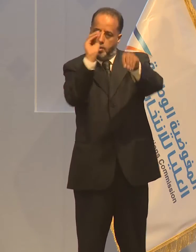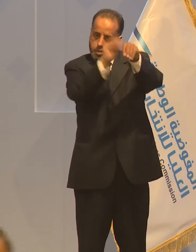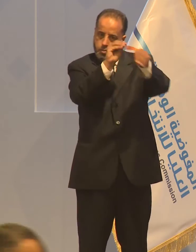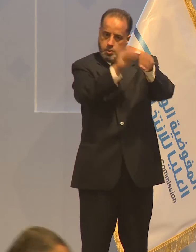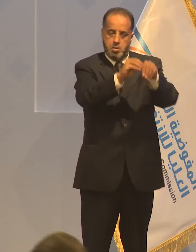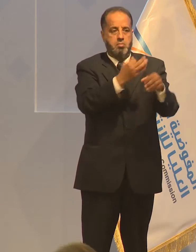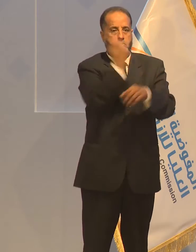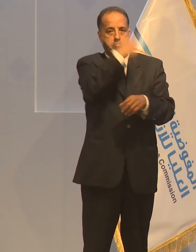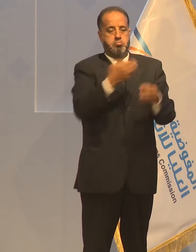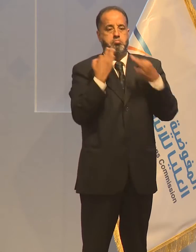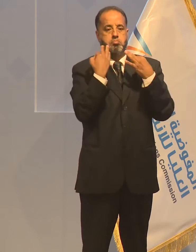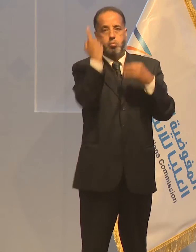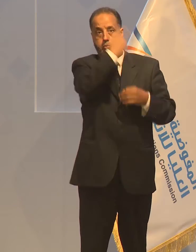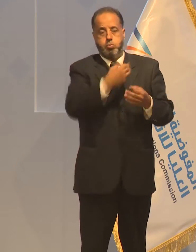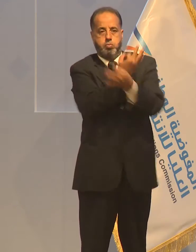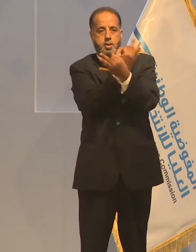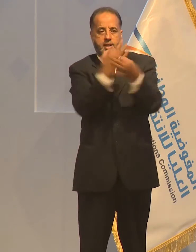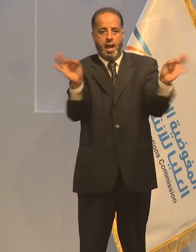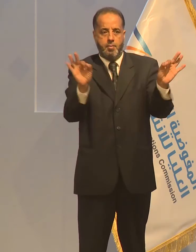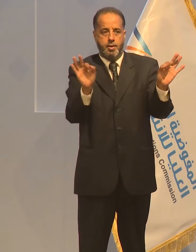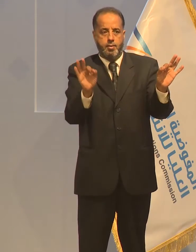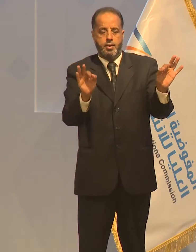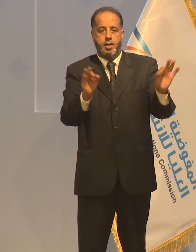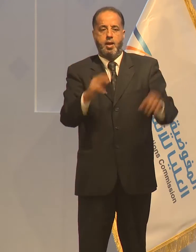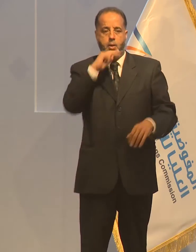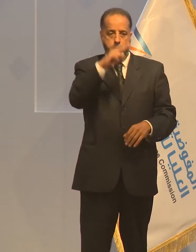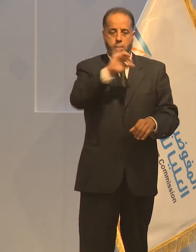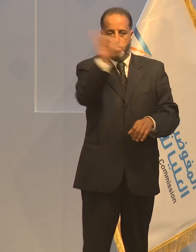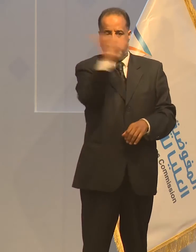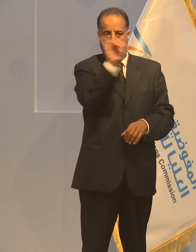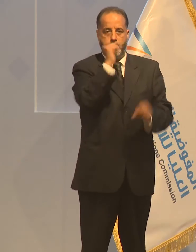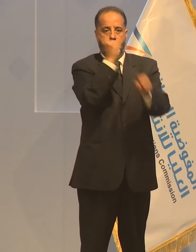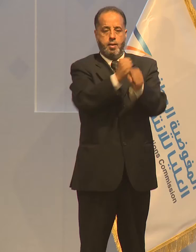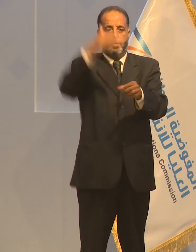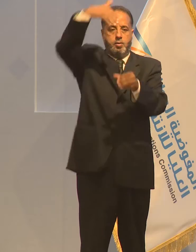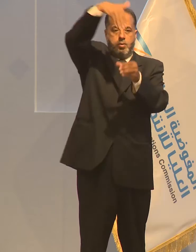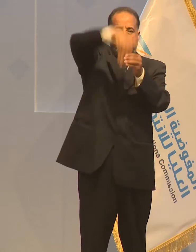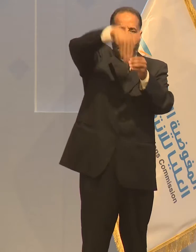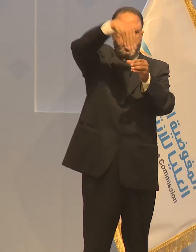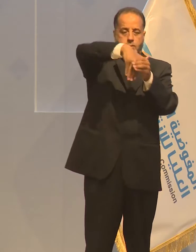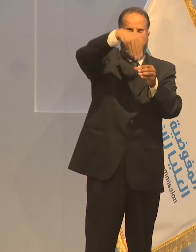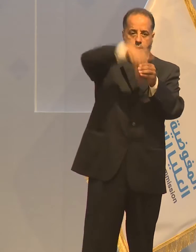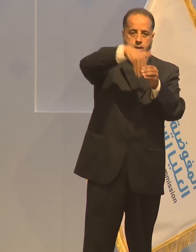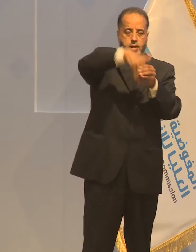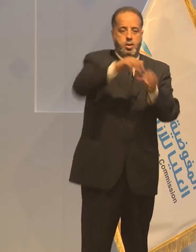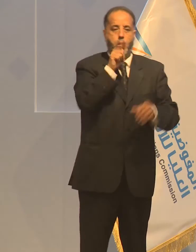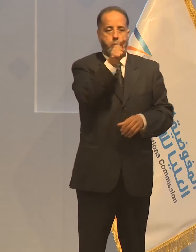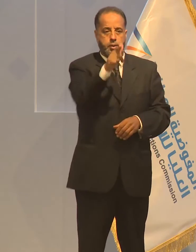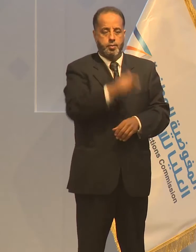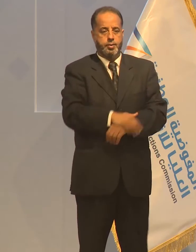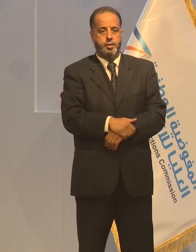على أكمل وجه ومشاركتها التنفيذية في مهام العملية الانتخابية التي انطلقت بها الدولة الليبية منذ